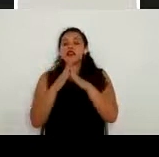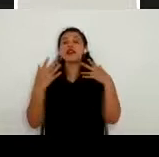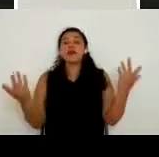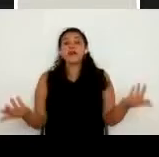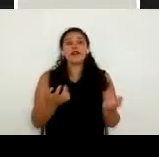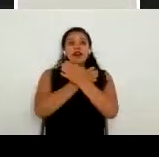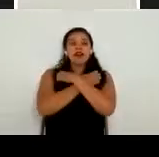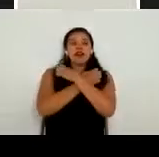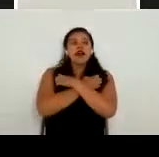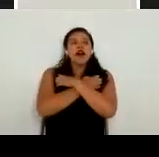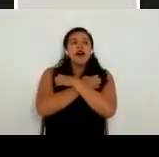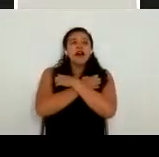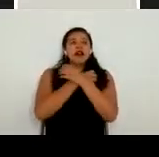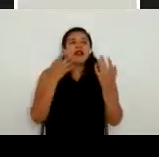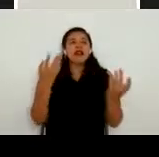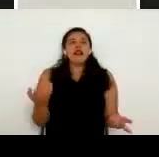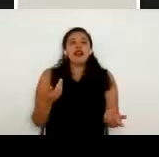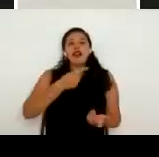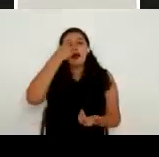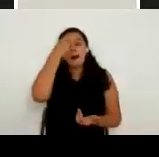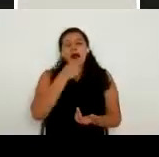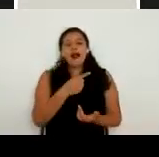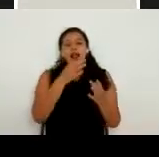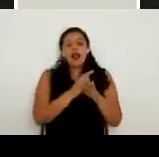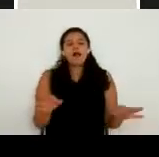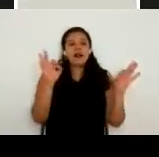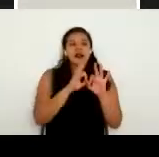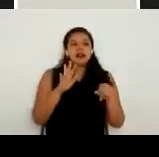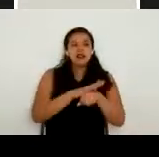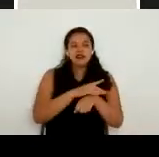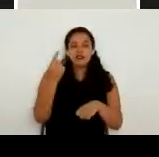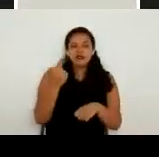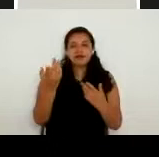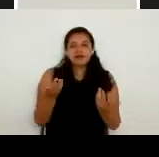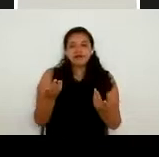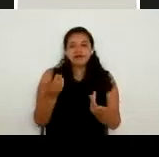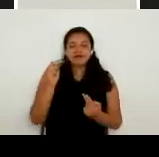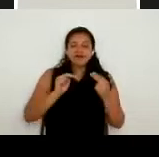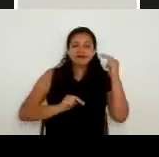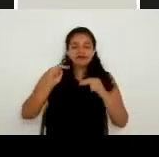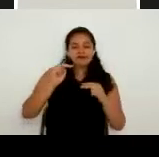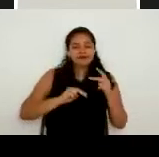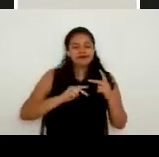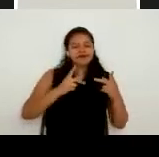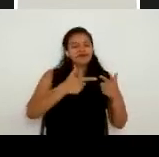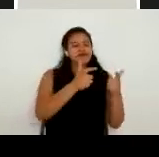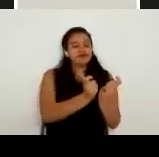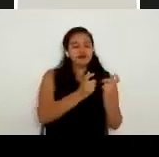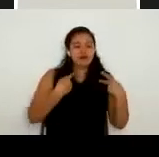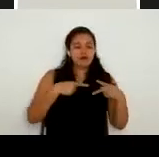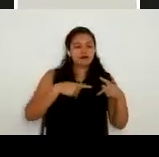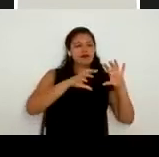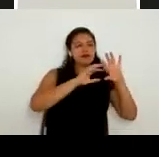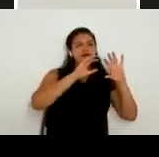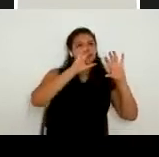que el nivel de instrucción es muy importante porque nos da una idea de cómo estratificar a la población dependiendo de